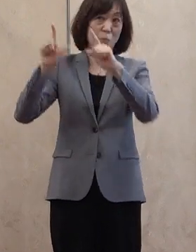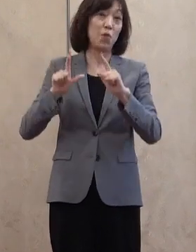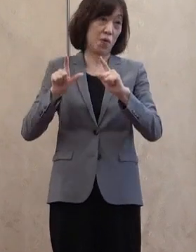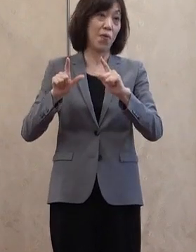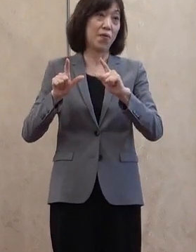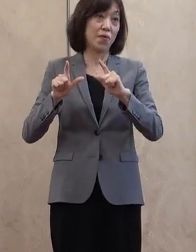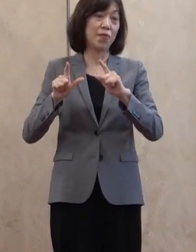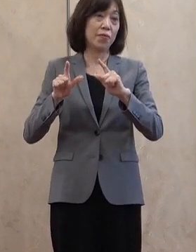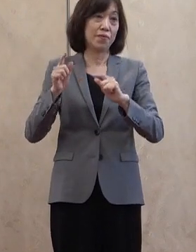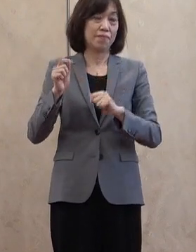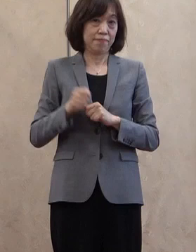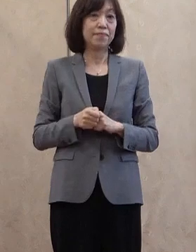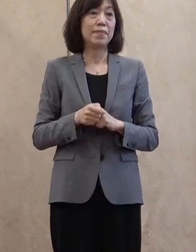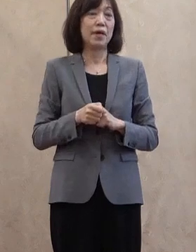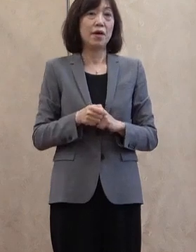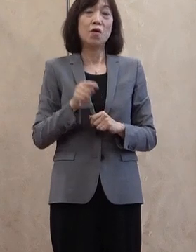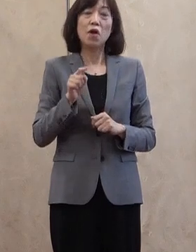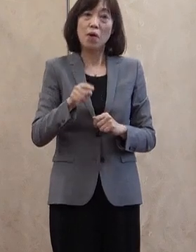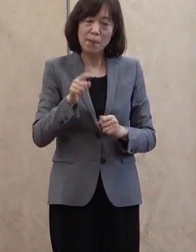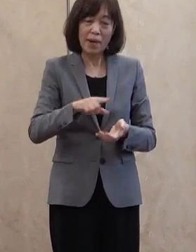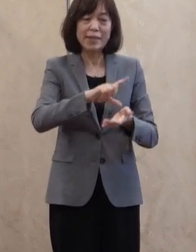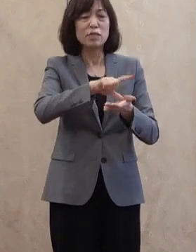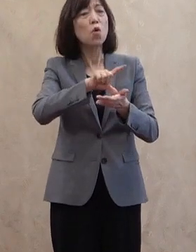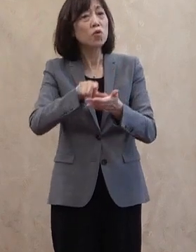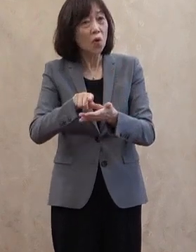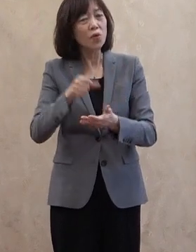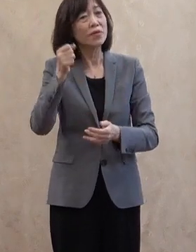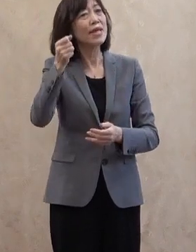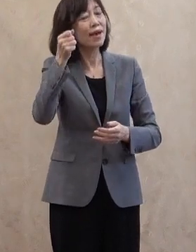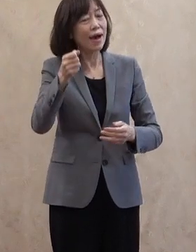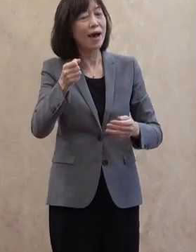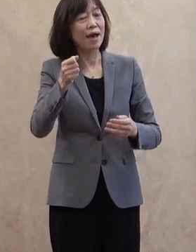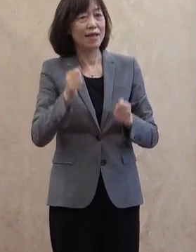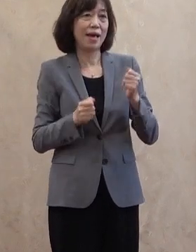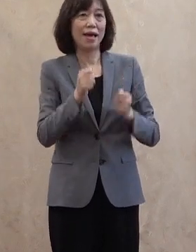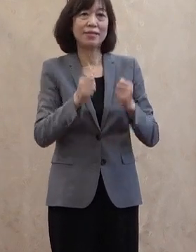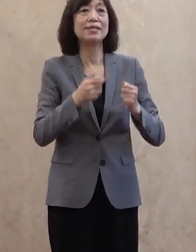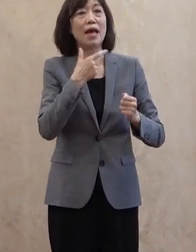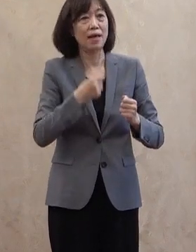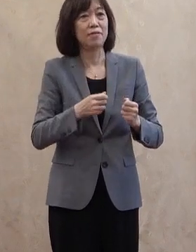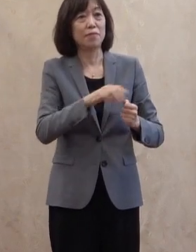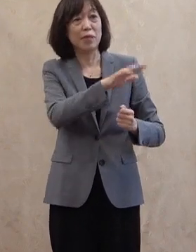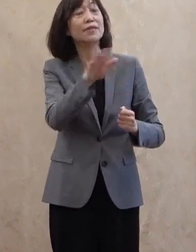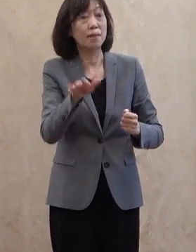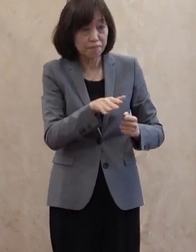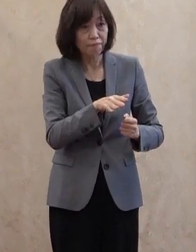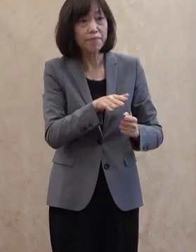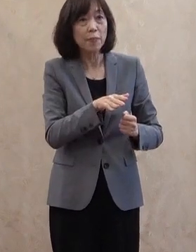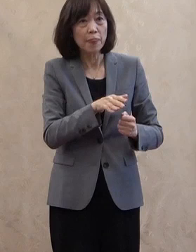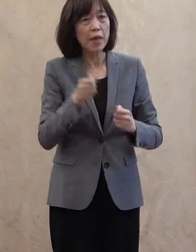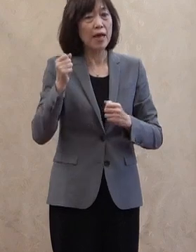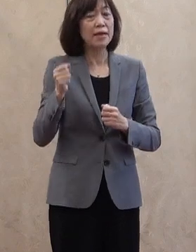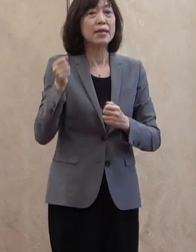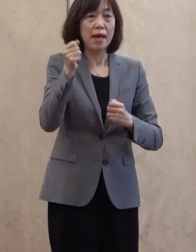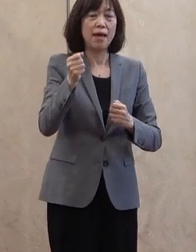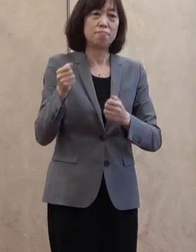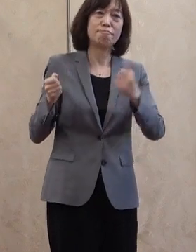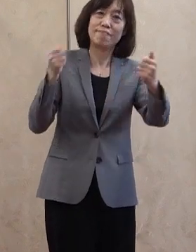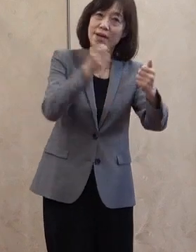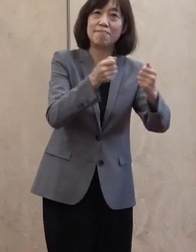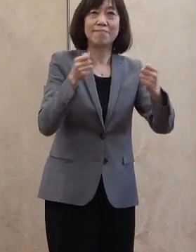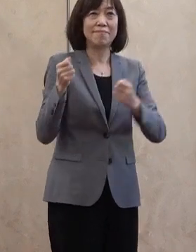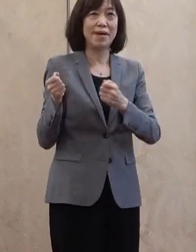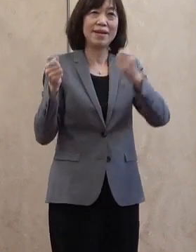。まあ、この点については地元聖火ランナーの皆様の地元を聖火リレー、聖火を持って走りたい、リレーしたいという思いが非常に強か